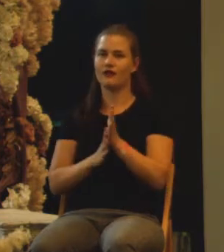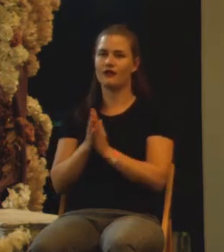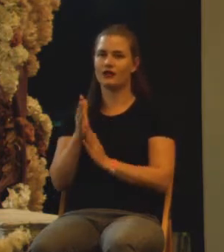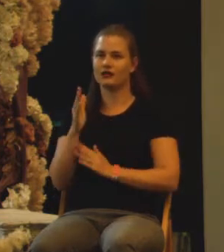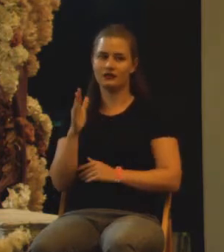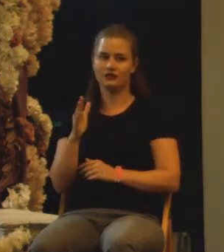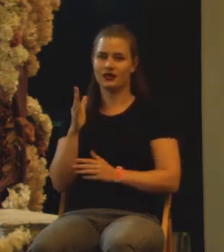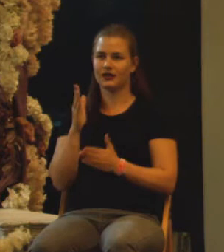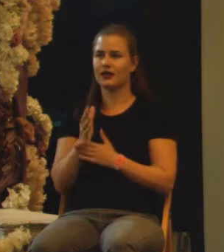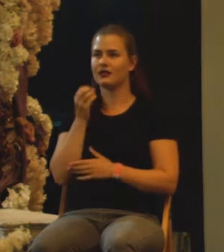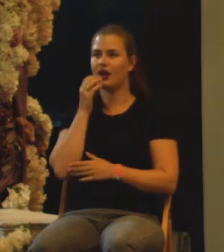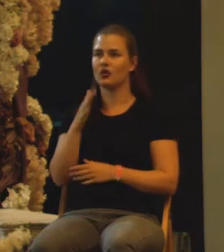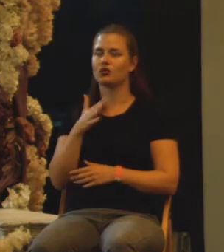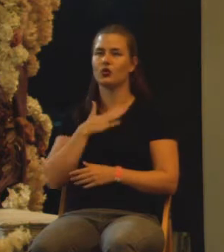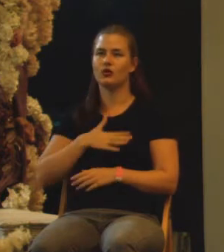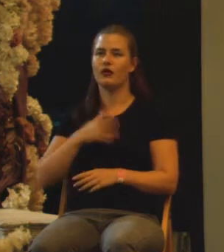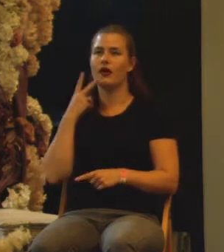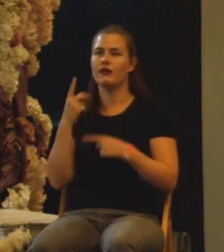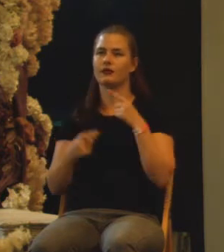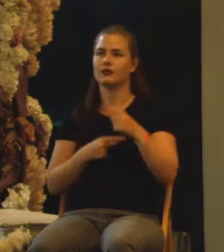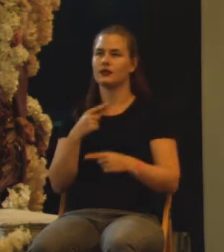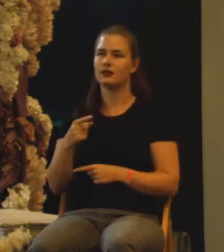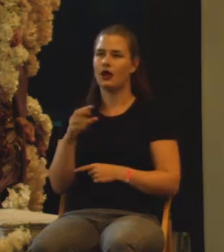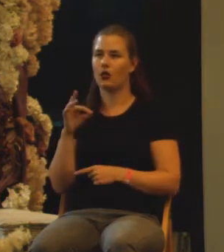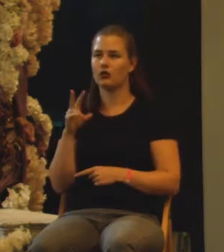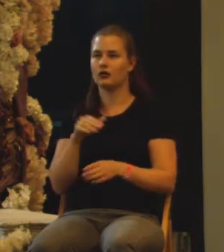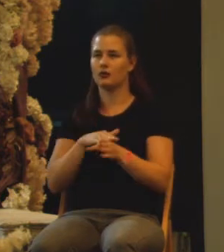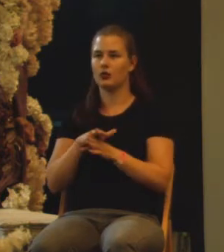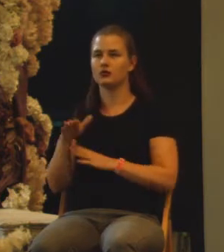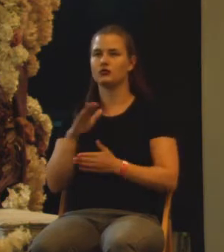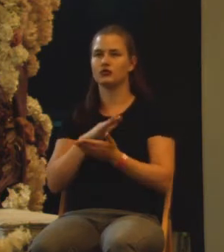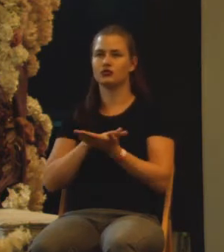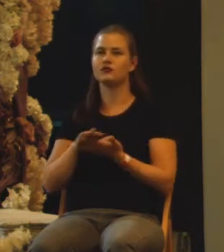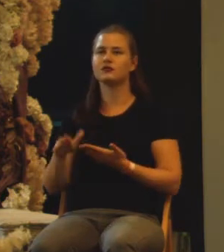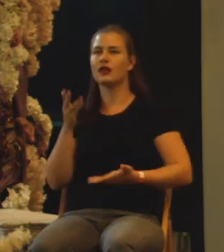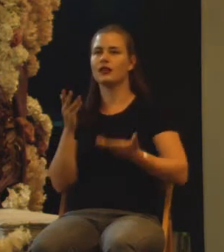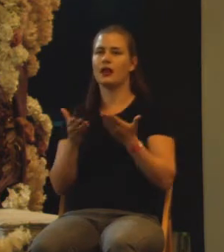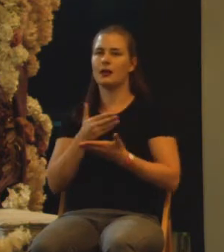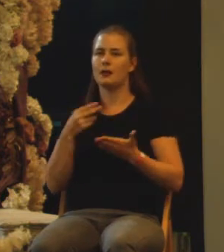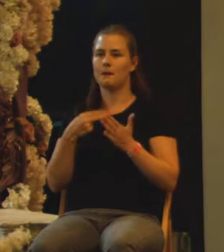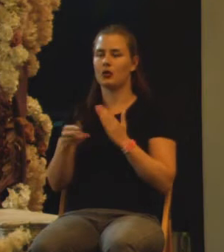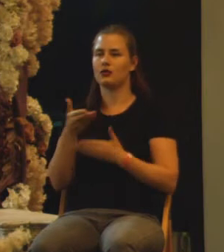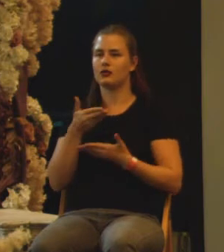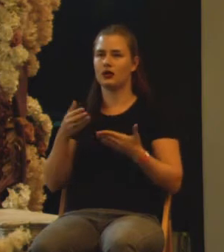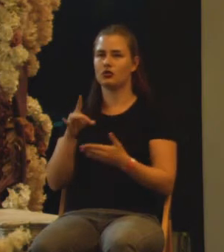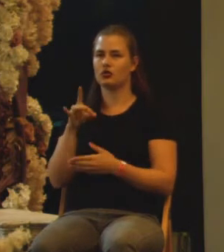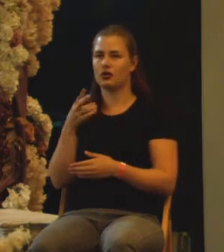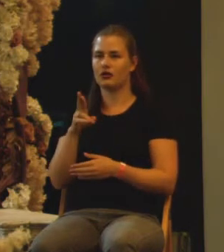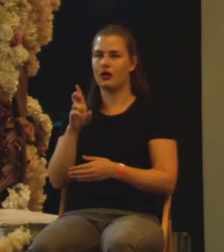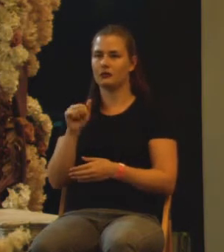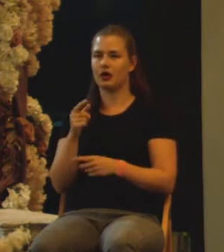Есть хорошая новость. Почти всегда она биологически чистая. Если мы покупаем нашу рябу, это